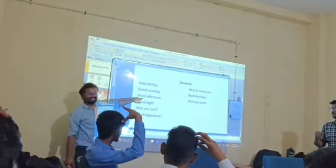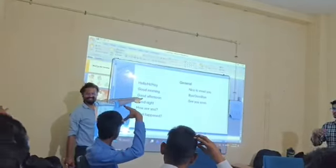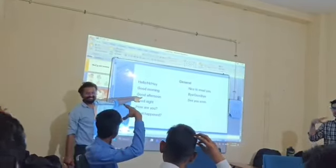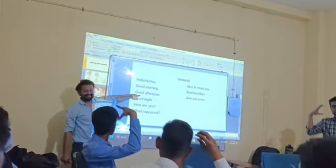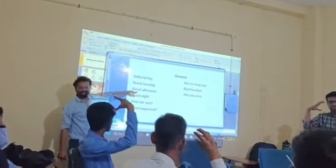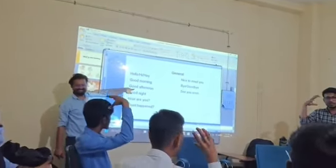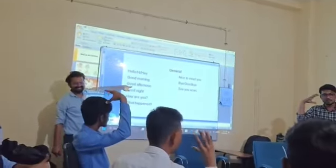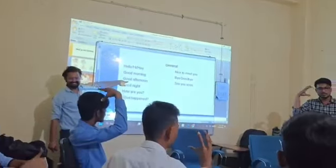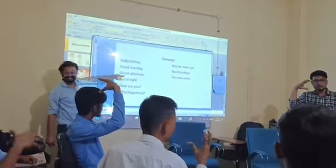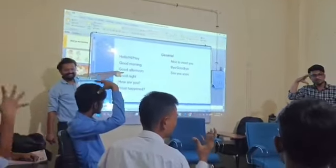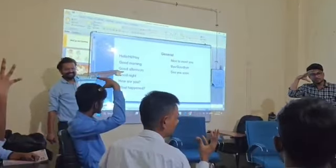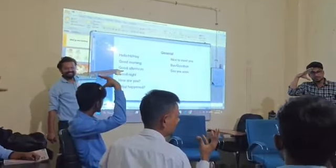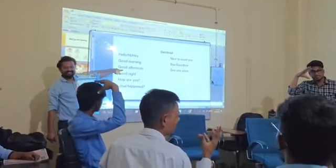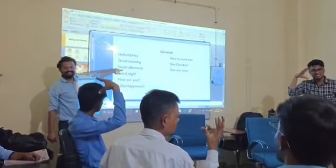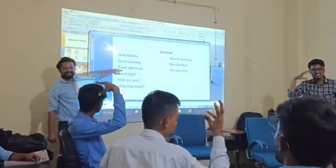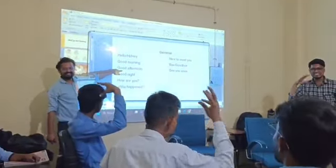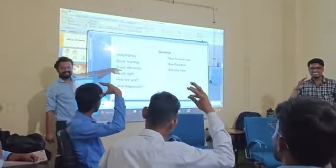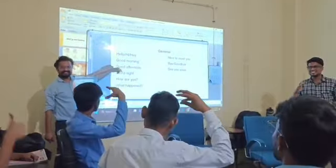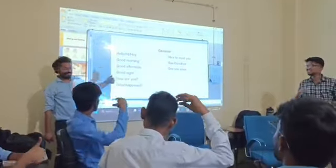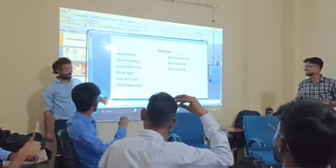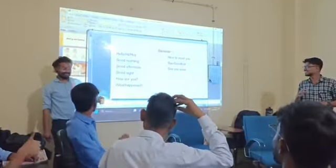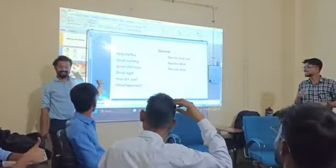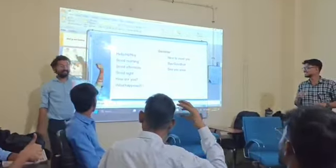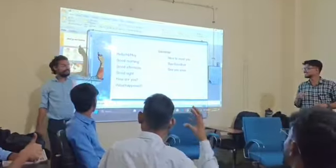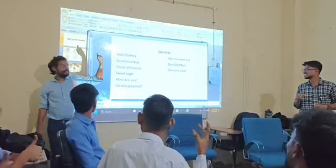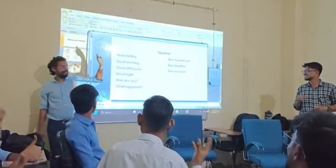जो कि अभी गर्मी लग रही भी है ना।